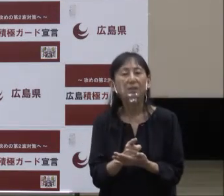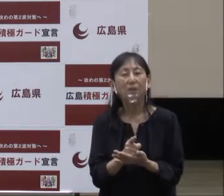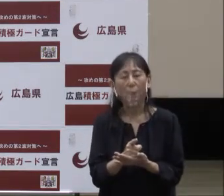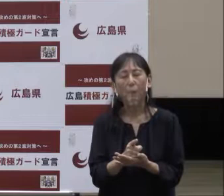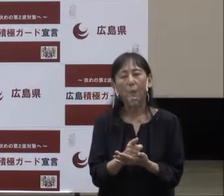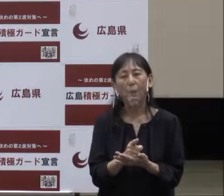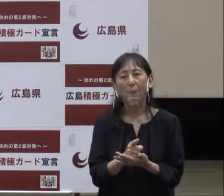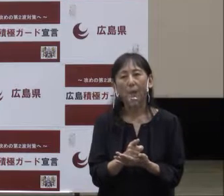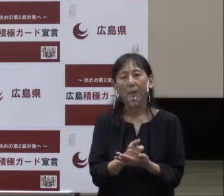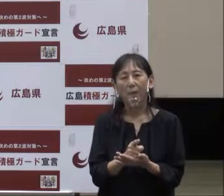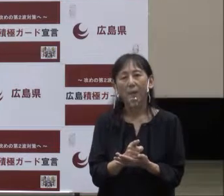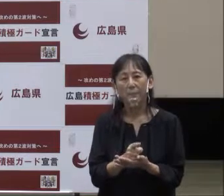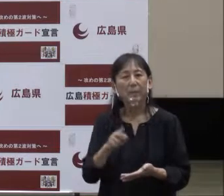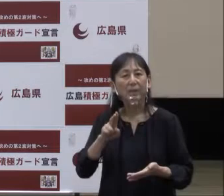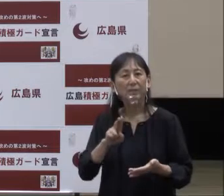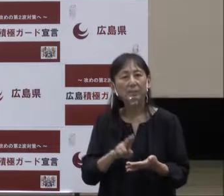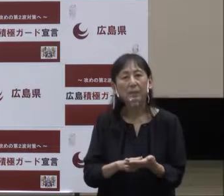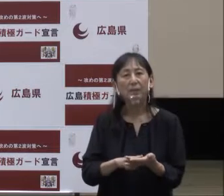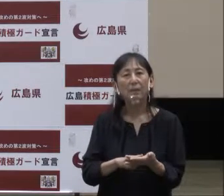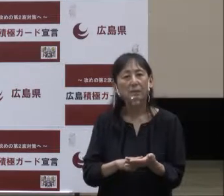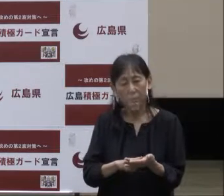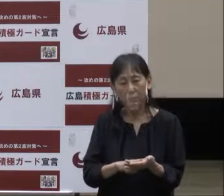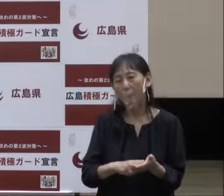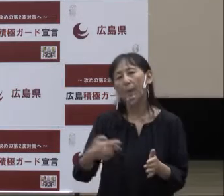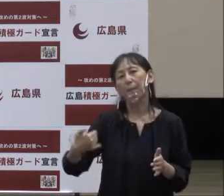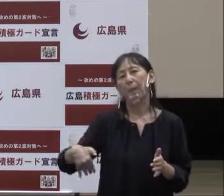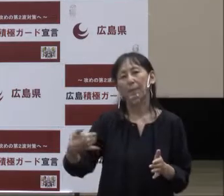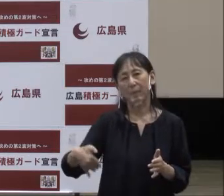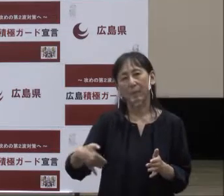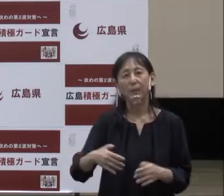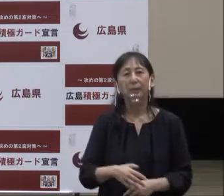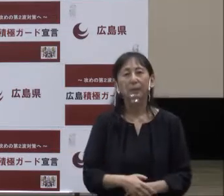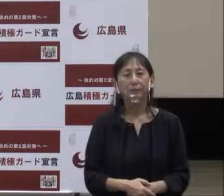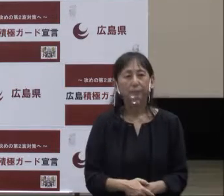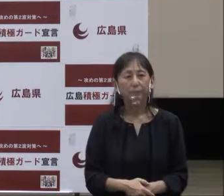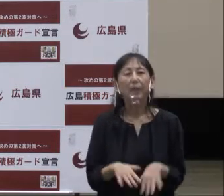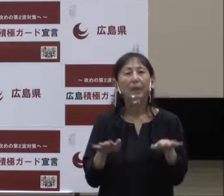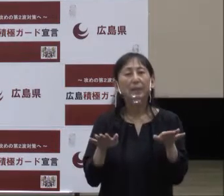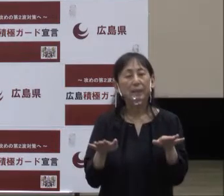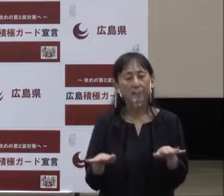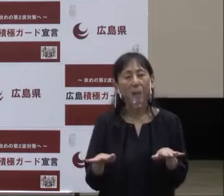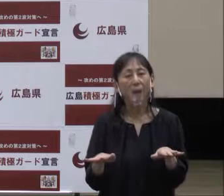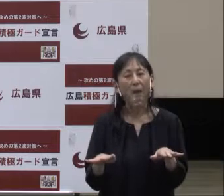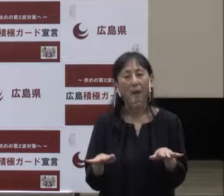ことを決めているわけではないということですね。まあ、あえて言えば、今のような、